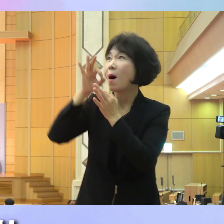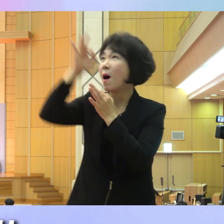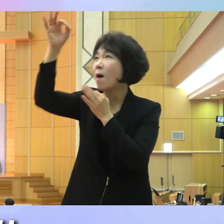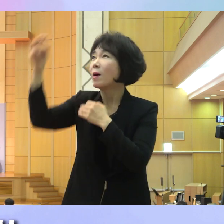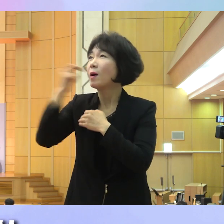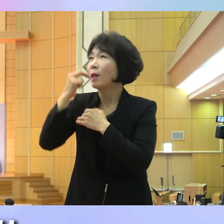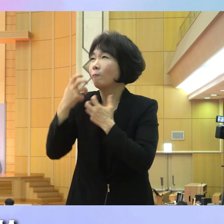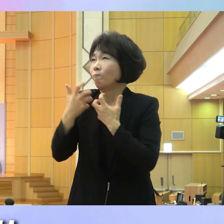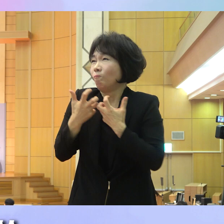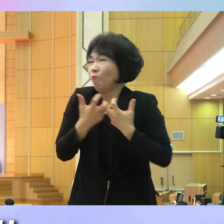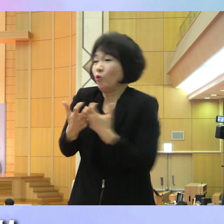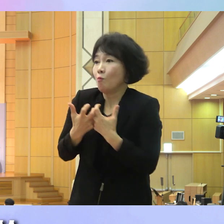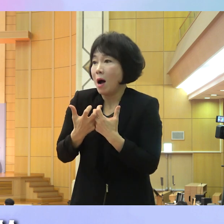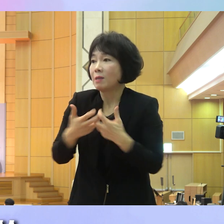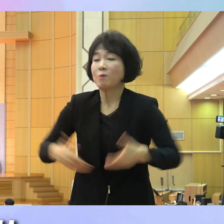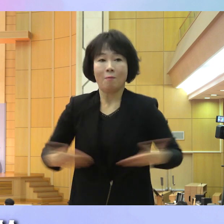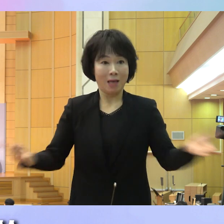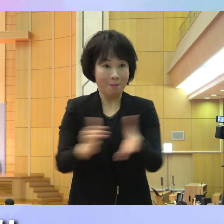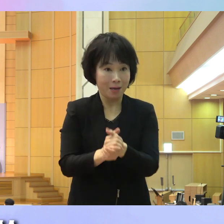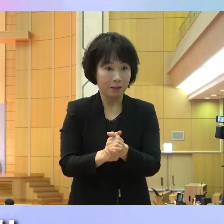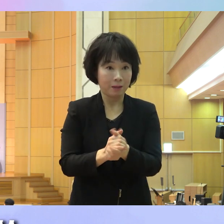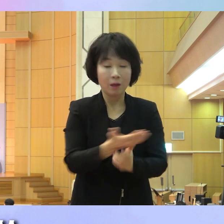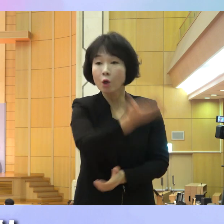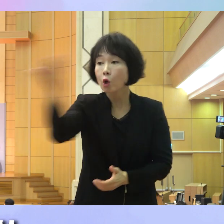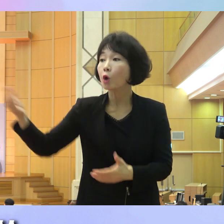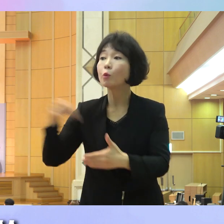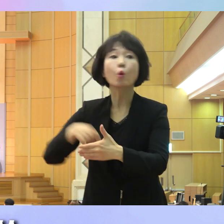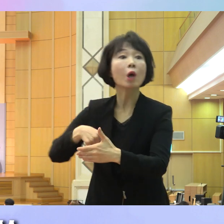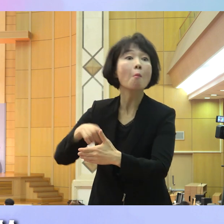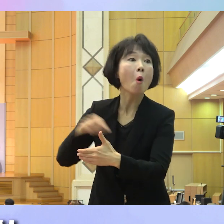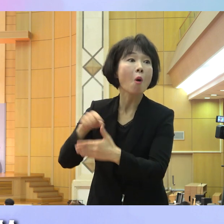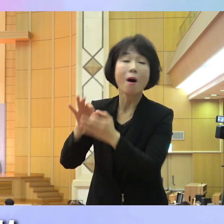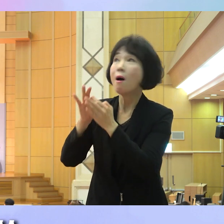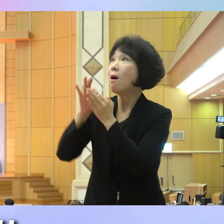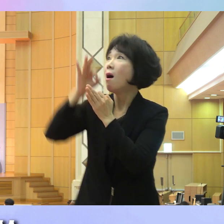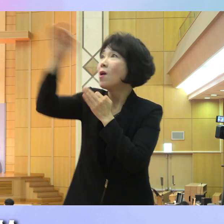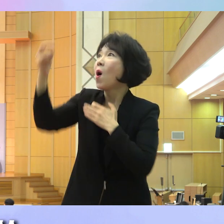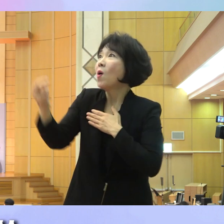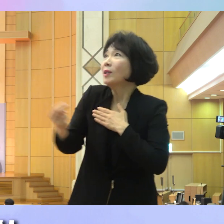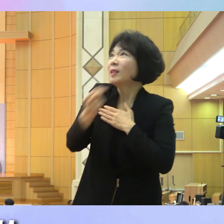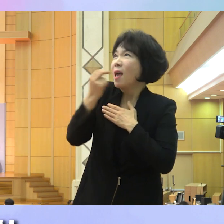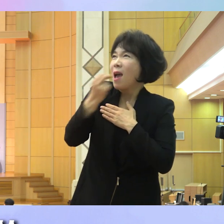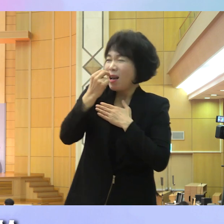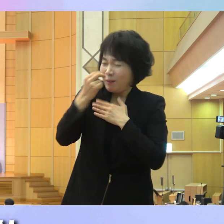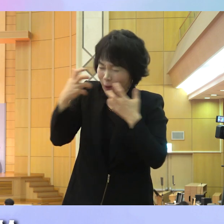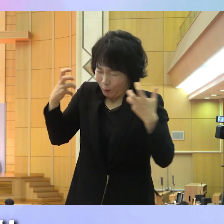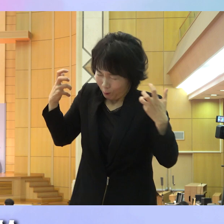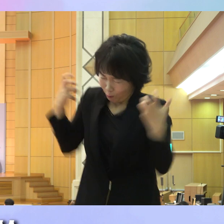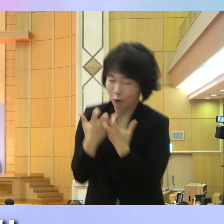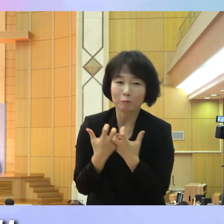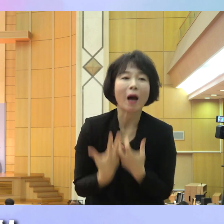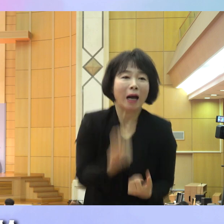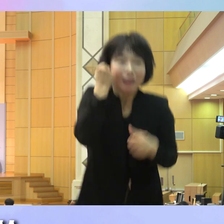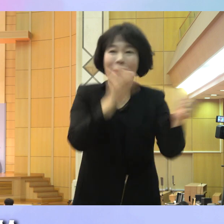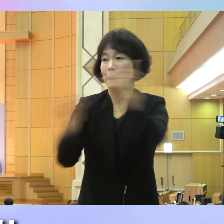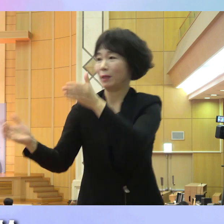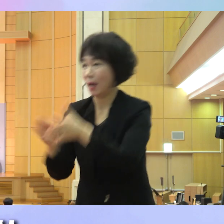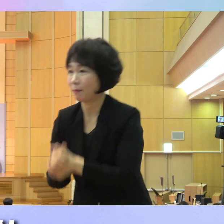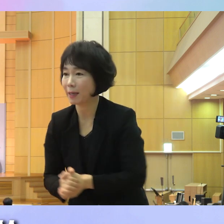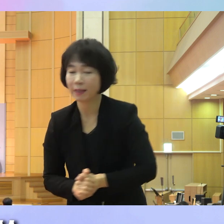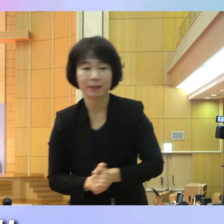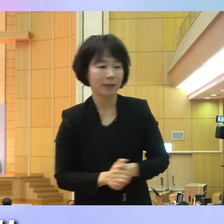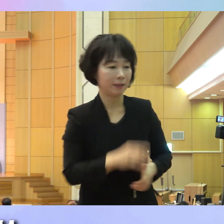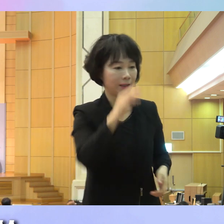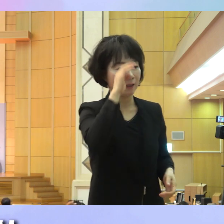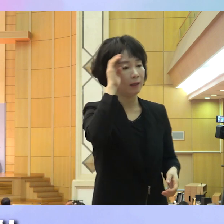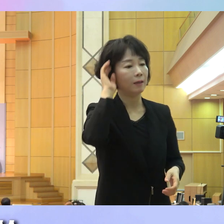이제 요한복음 6장 40절 우리가 아까 봤으니까 또 이렇게 볼 거 없고요. 마태복음 7장을 찾아보고